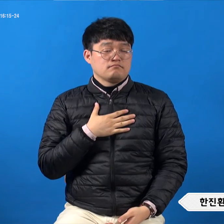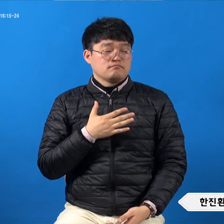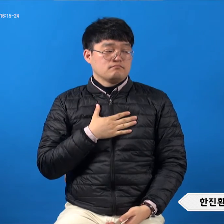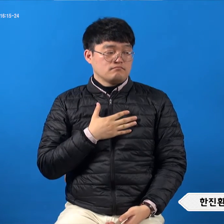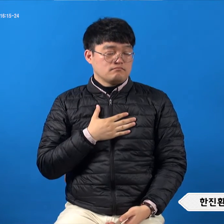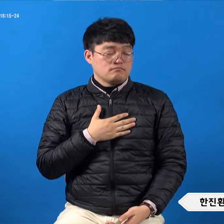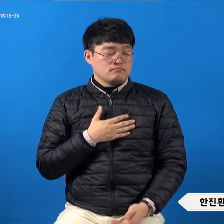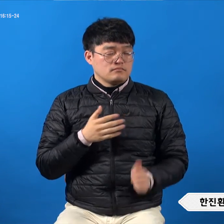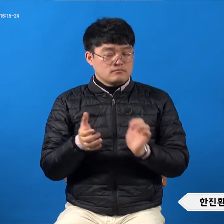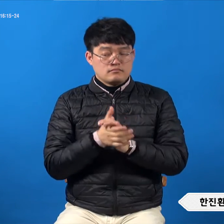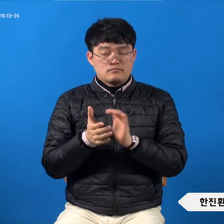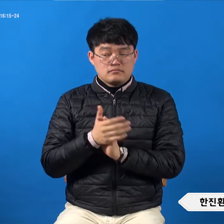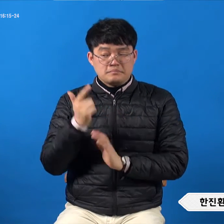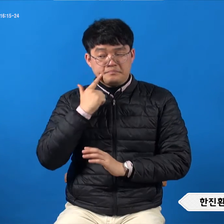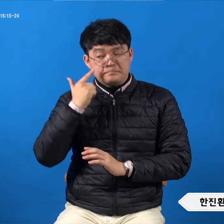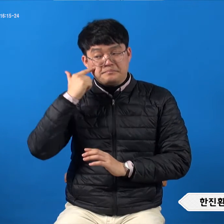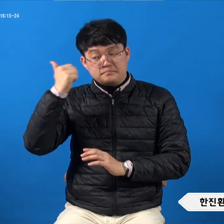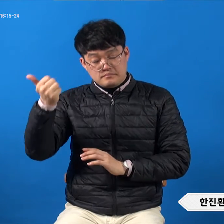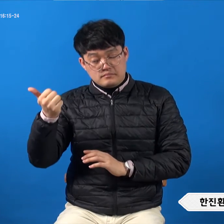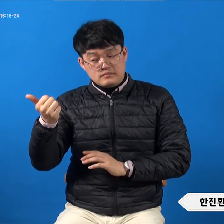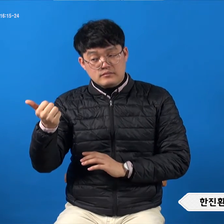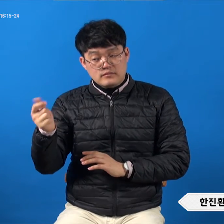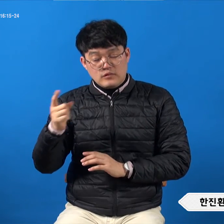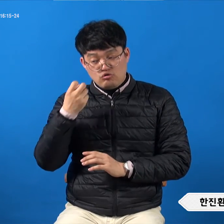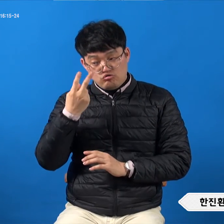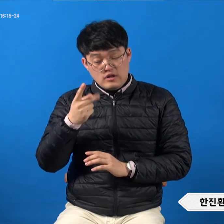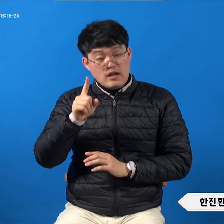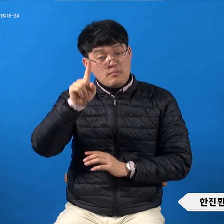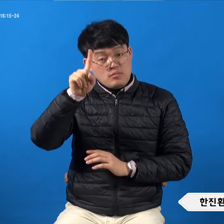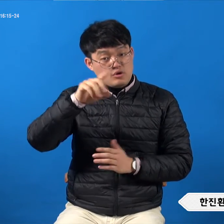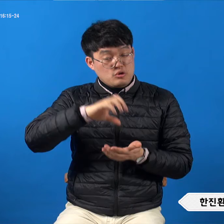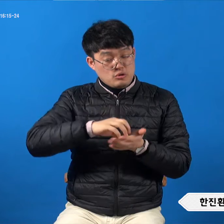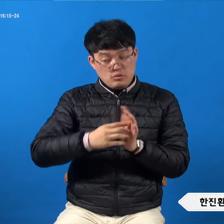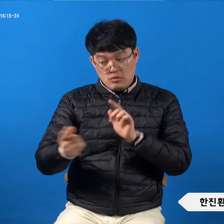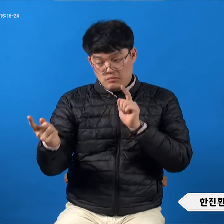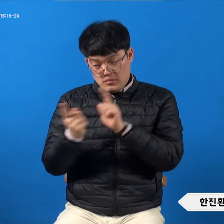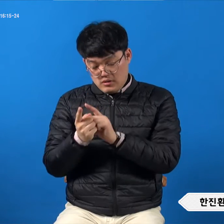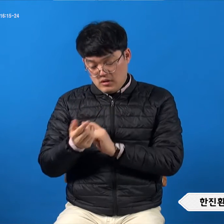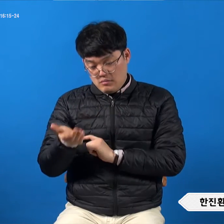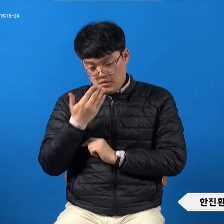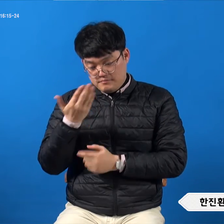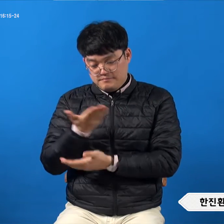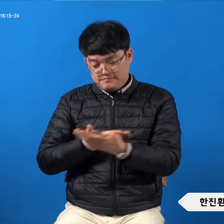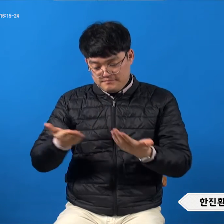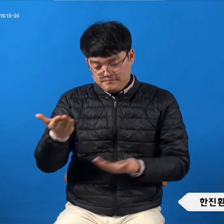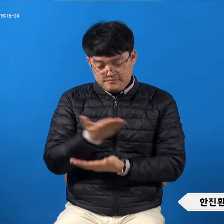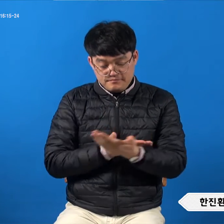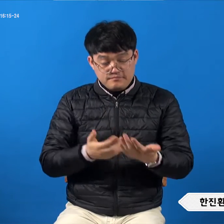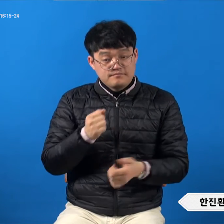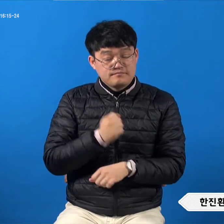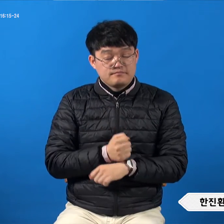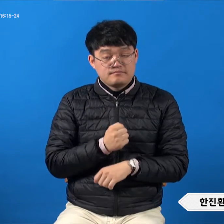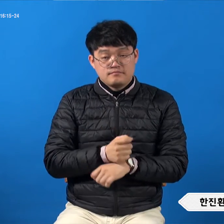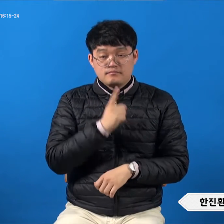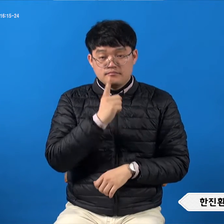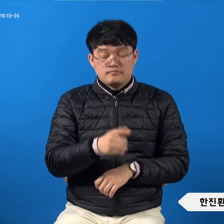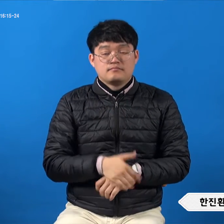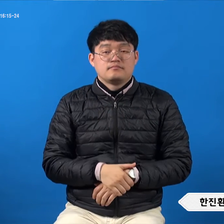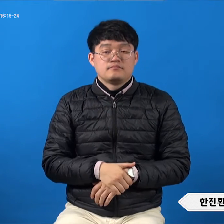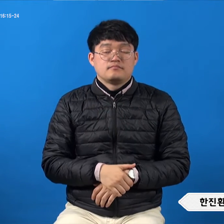자기는 친구 목사님 몇 사람하고 한 2달에 한 번씩 만나서 식사도 하면서 교제를